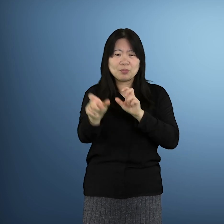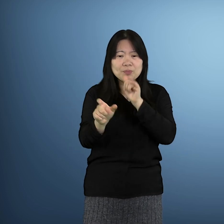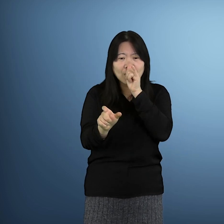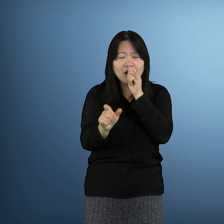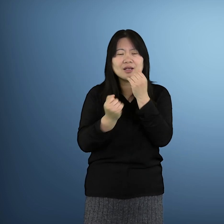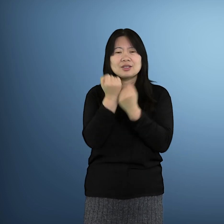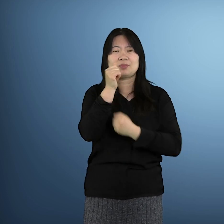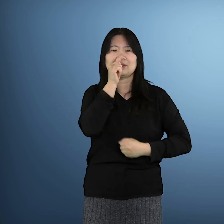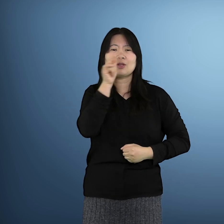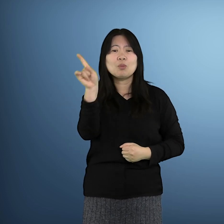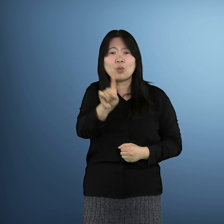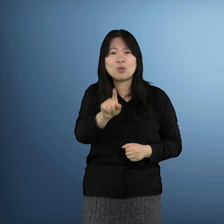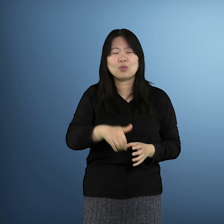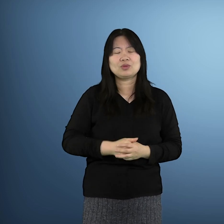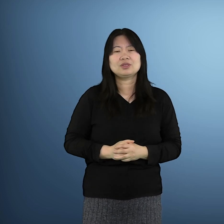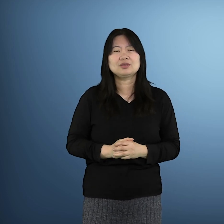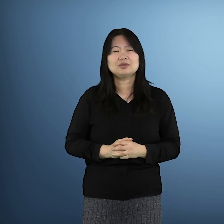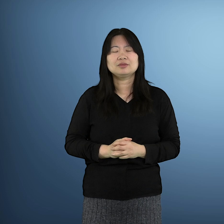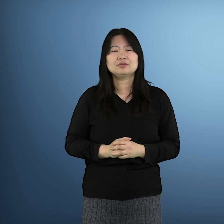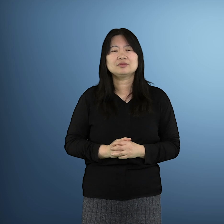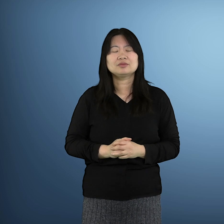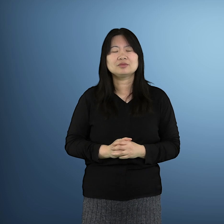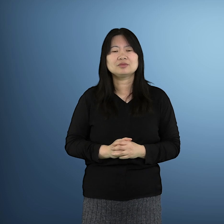이런 얘기를 합니다.